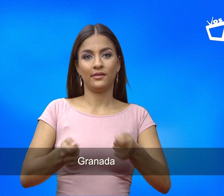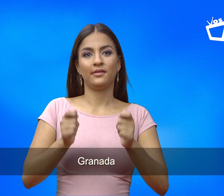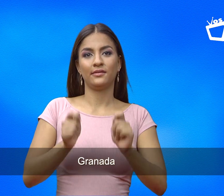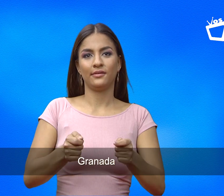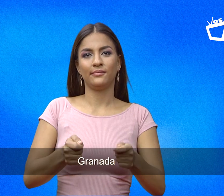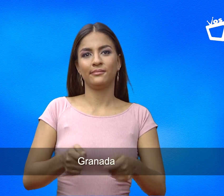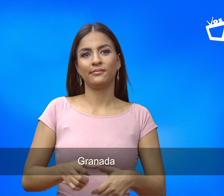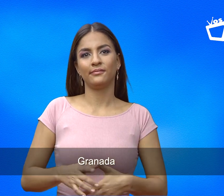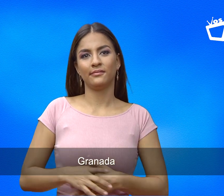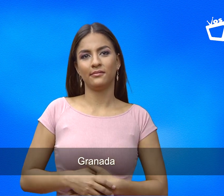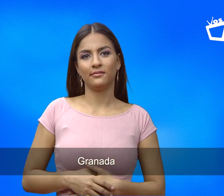granada